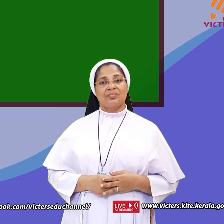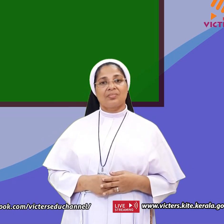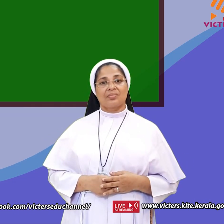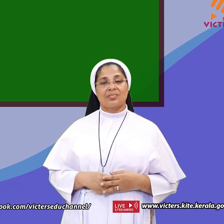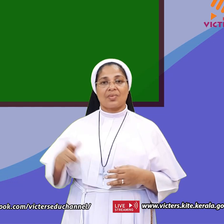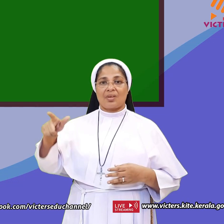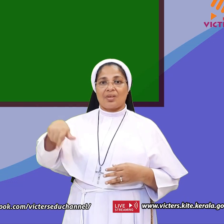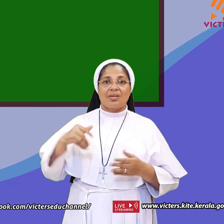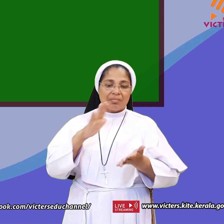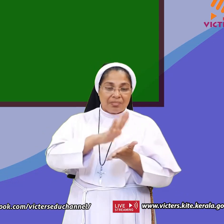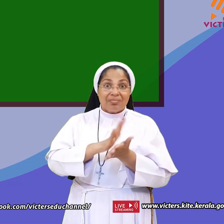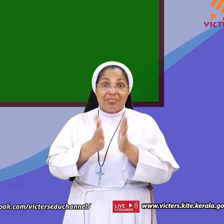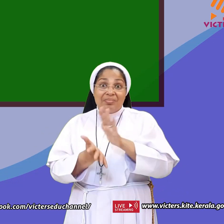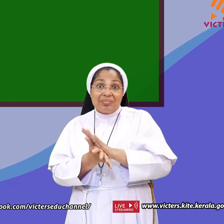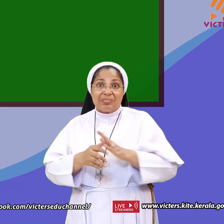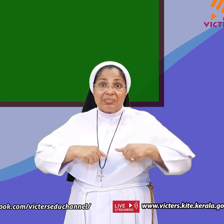റൊട്ടി മോഷ്ടിച്ചതിന്